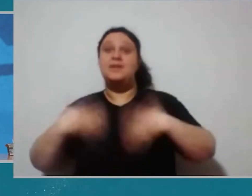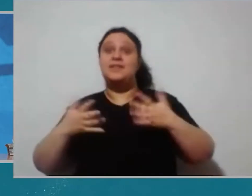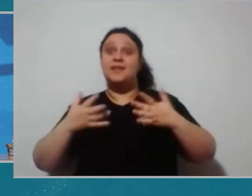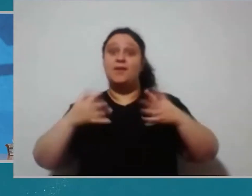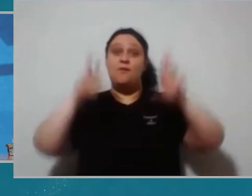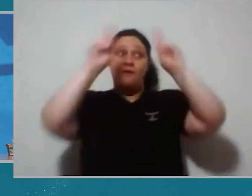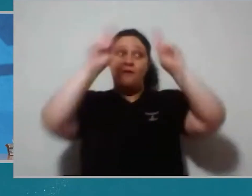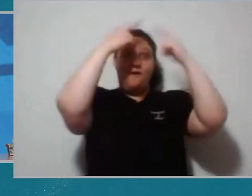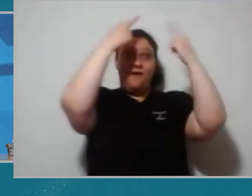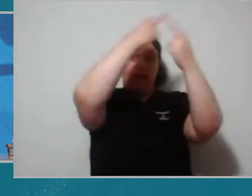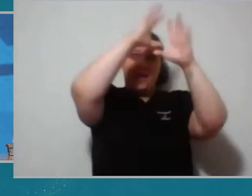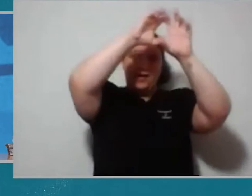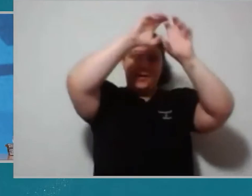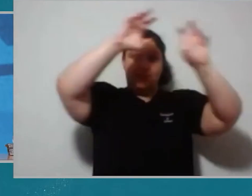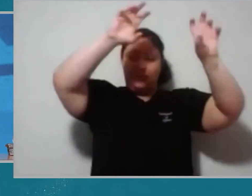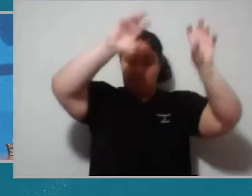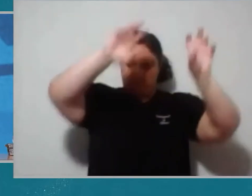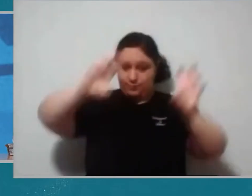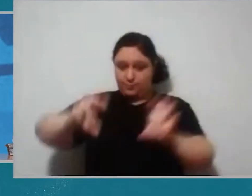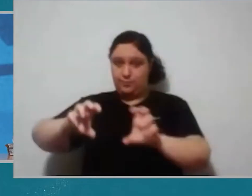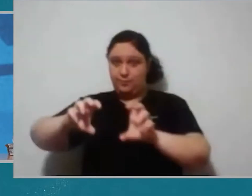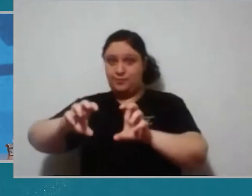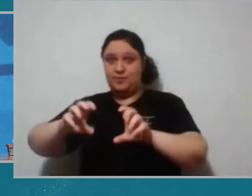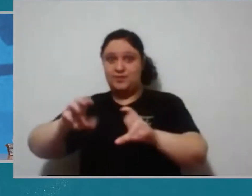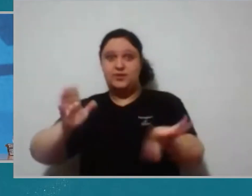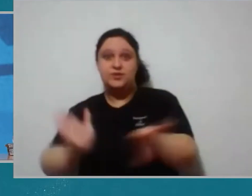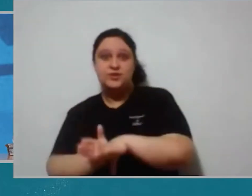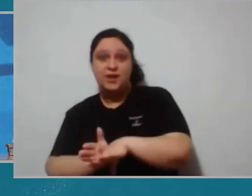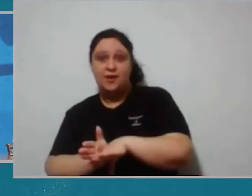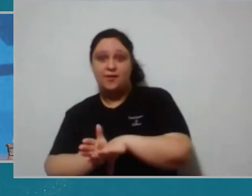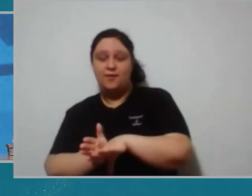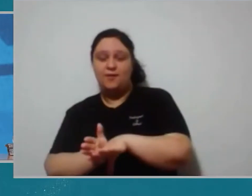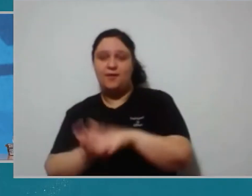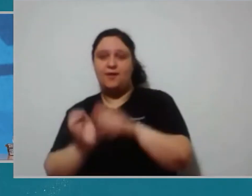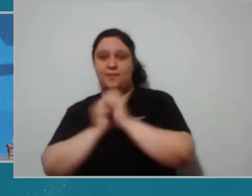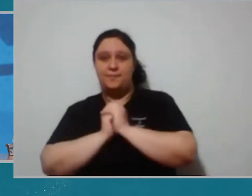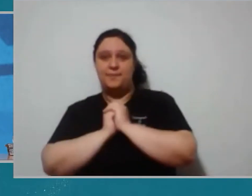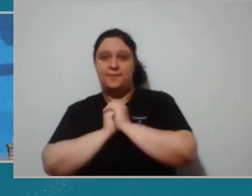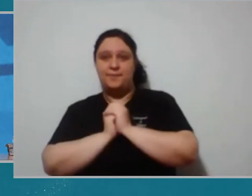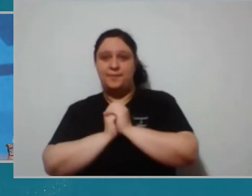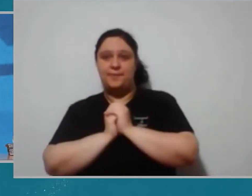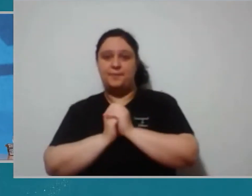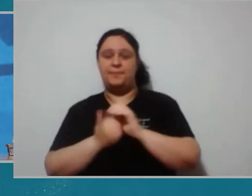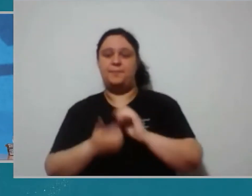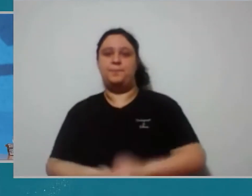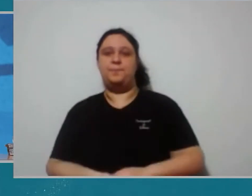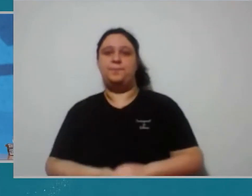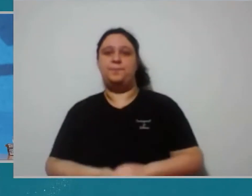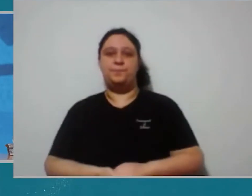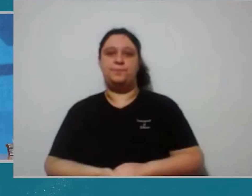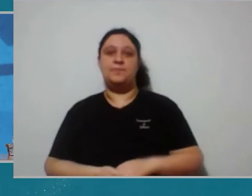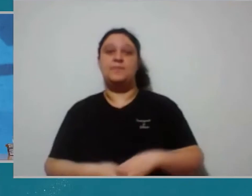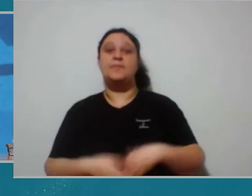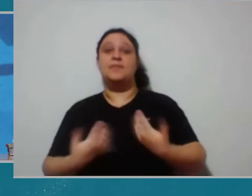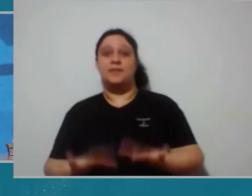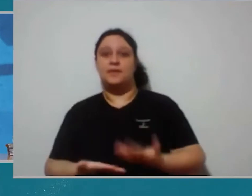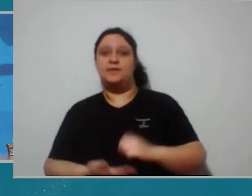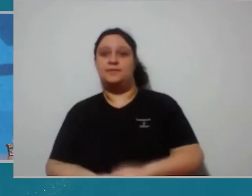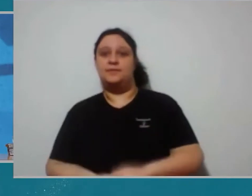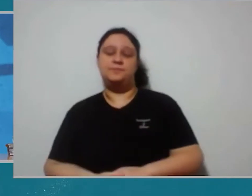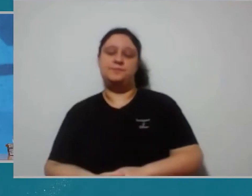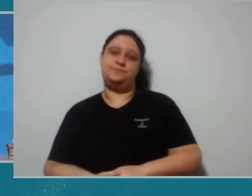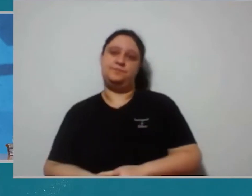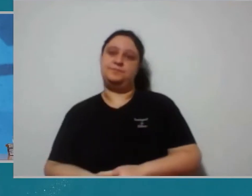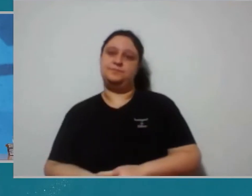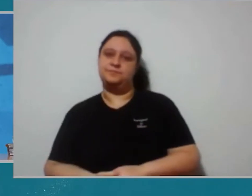chegou. Amém? E aí, mais de uma maneira mais plena, então, no